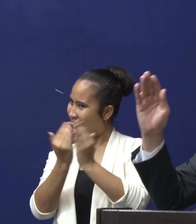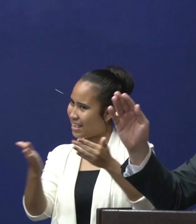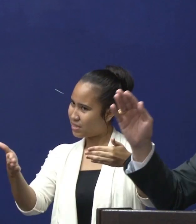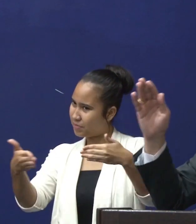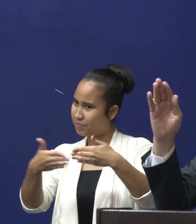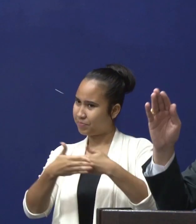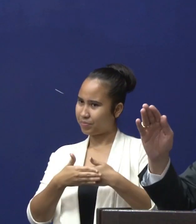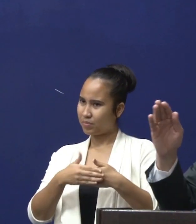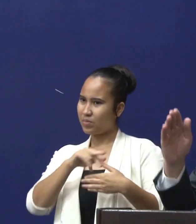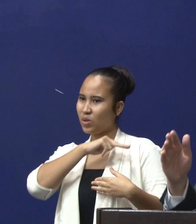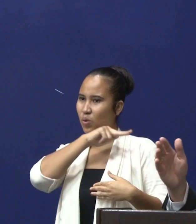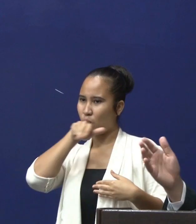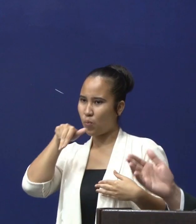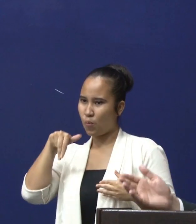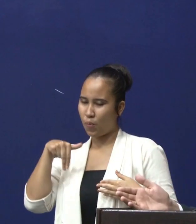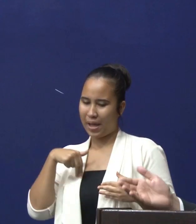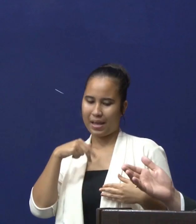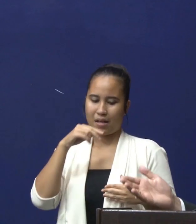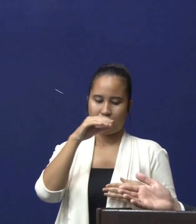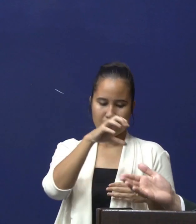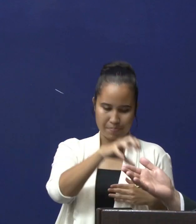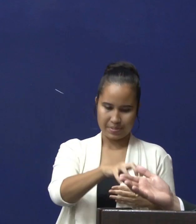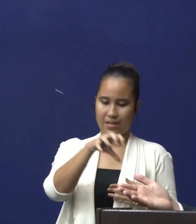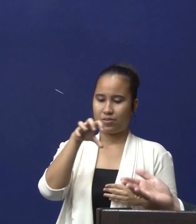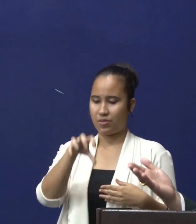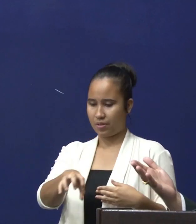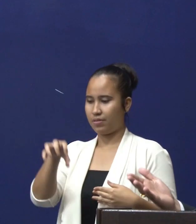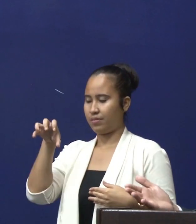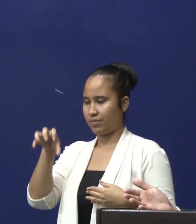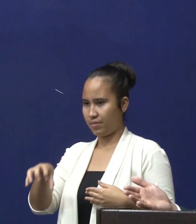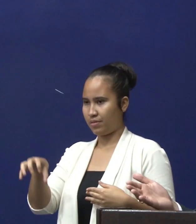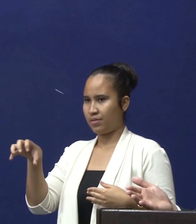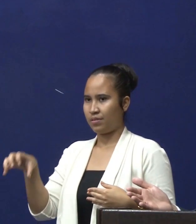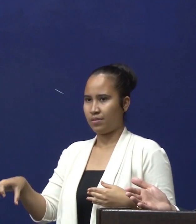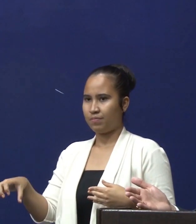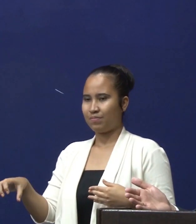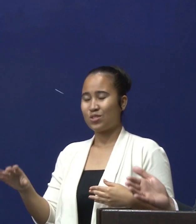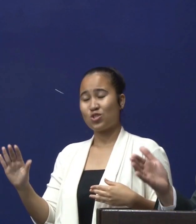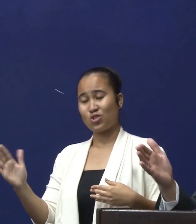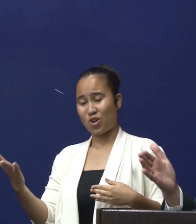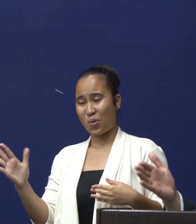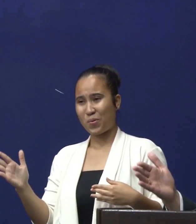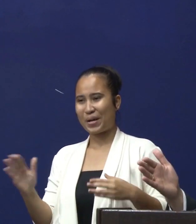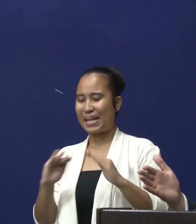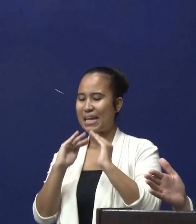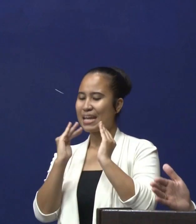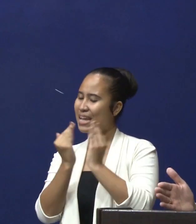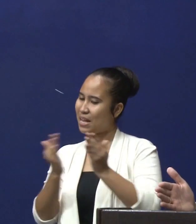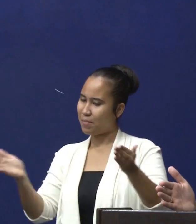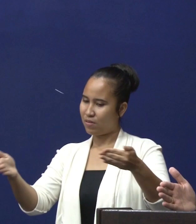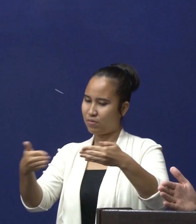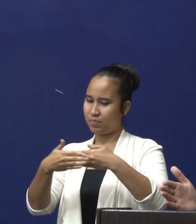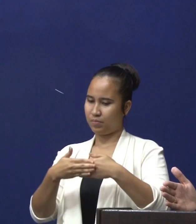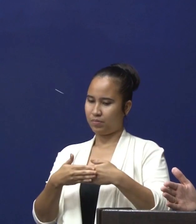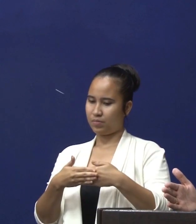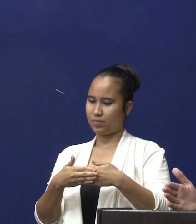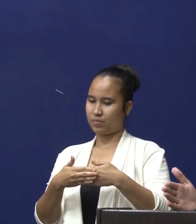we blijven per sector klikken en inderdaad, sommige dingen hebben we helemaal moeten afsluiten. Zolang men zich houdt,